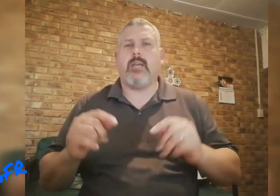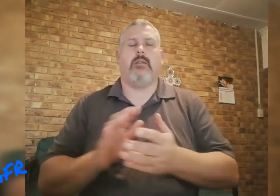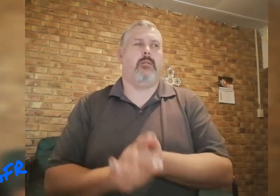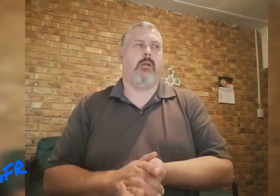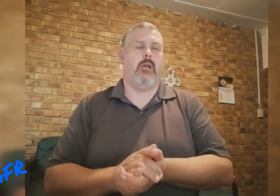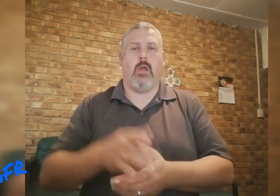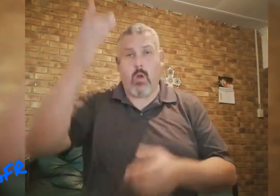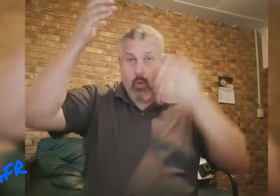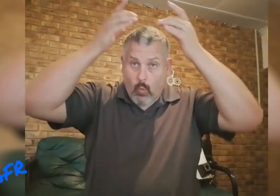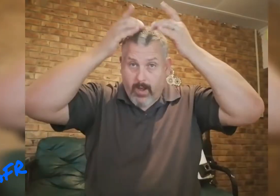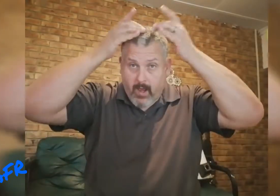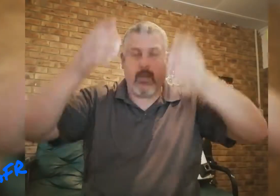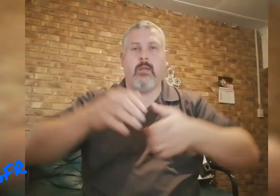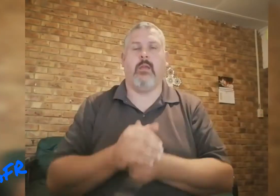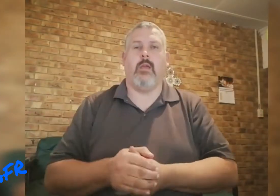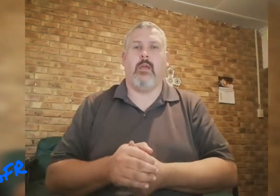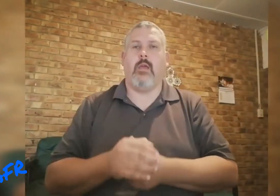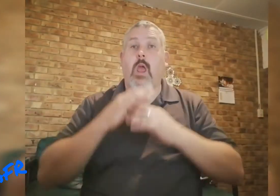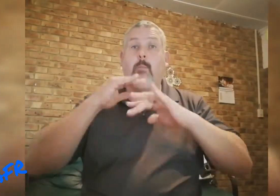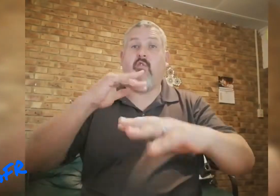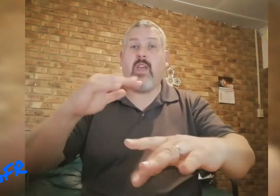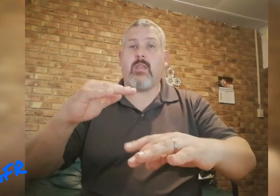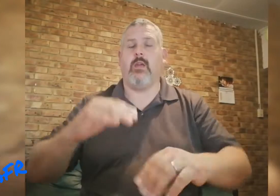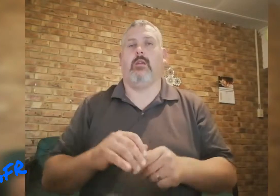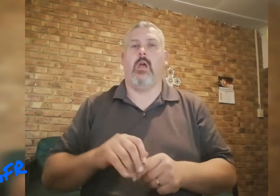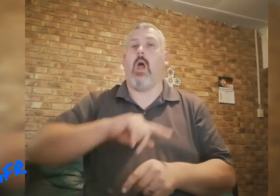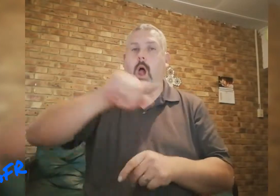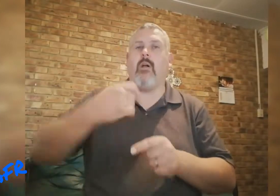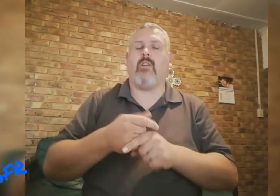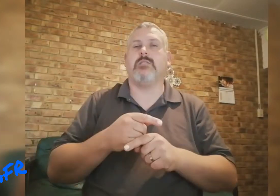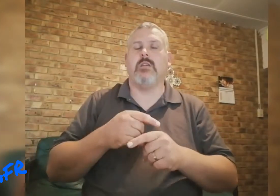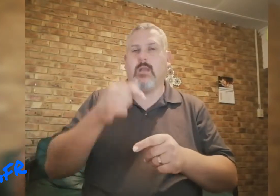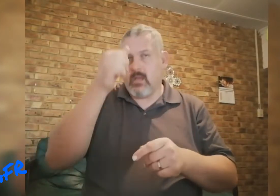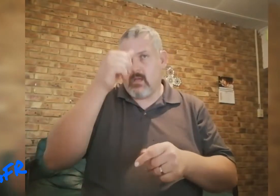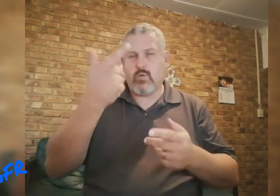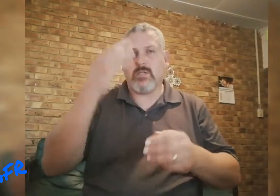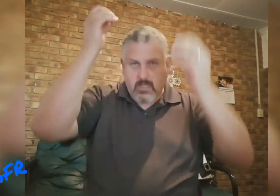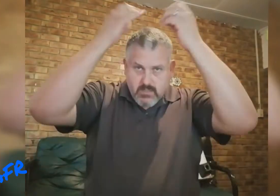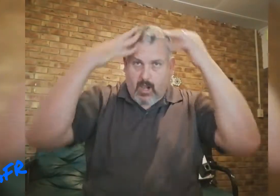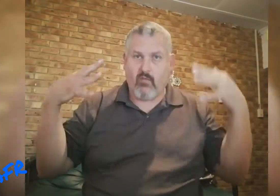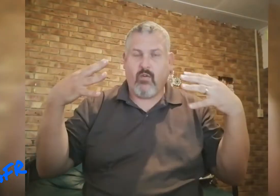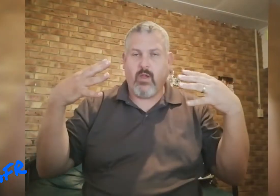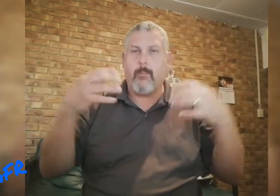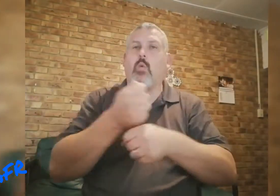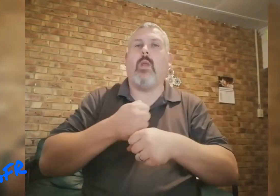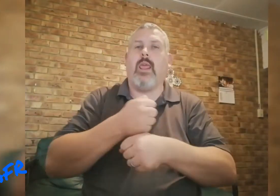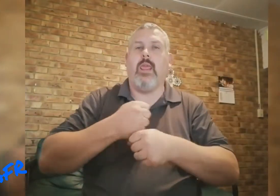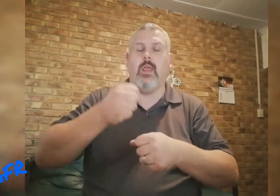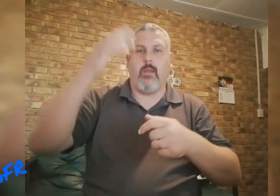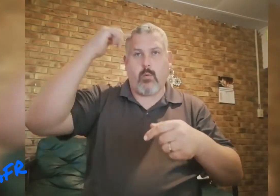priesters, koning, profete, allemaal was soos gesalf met olie